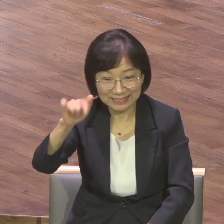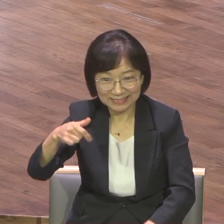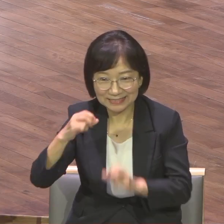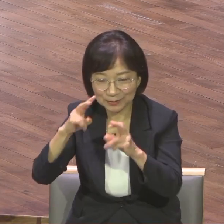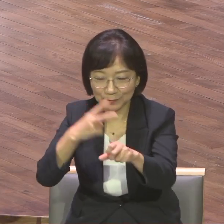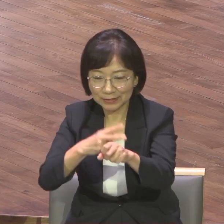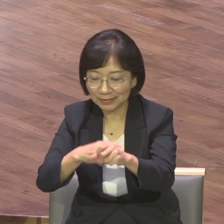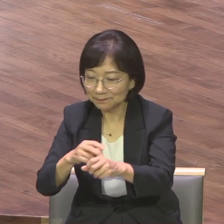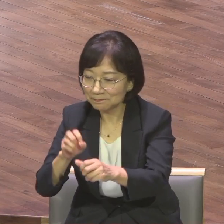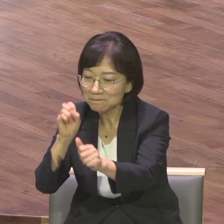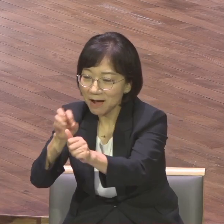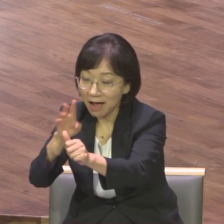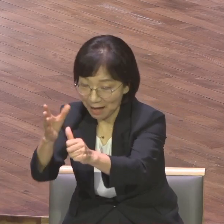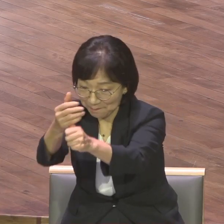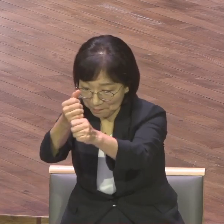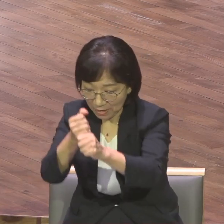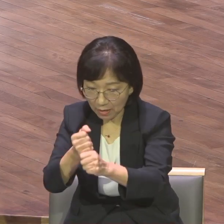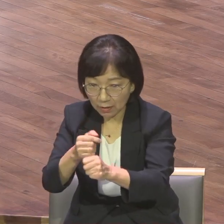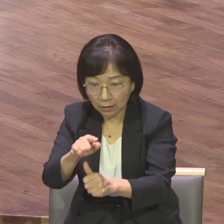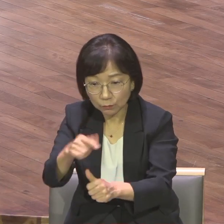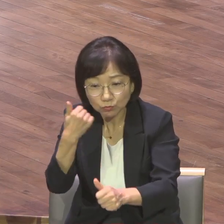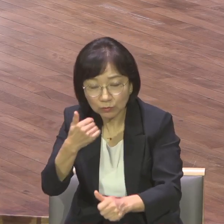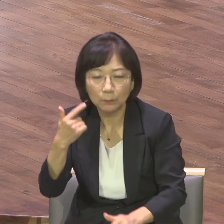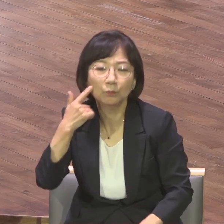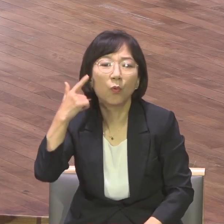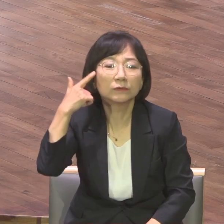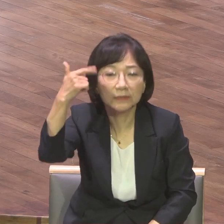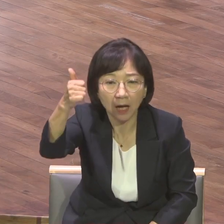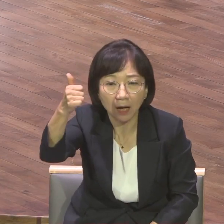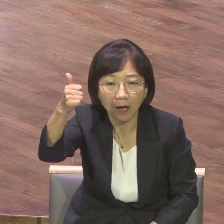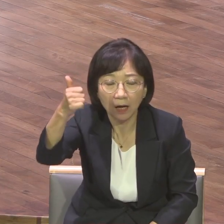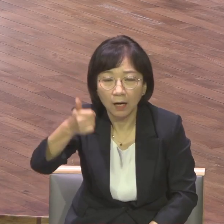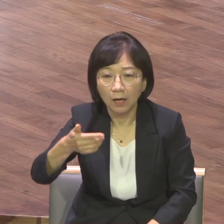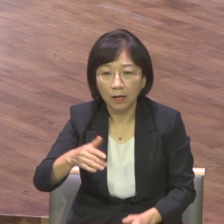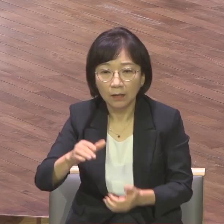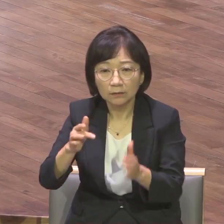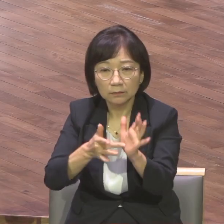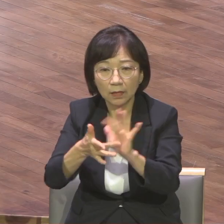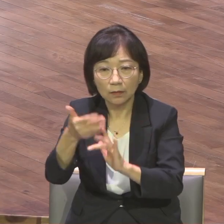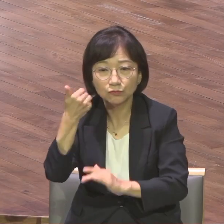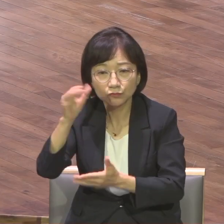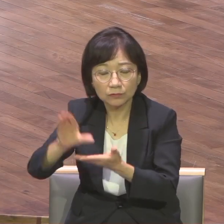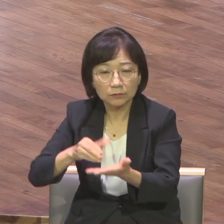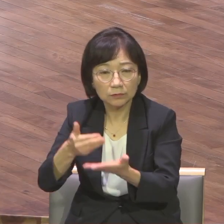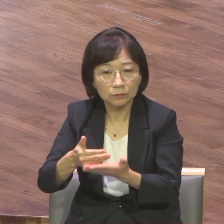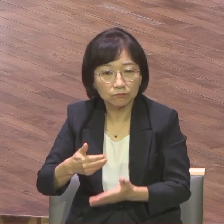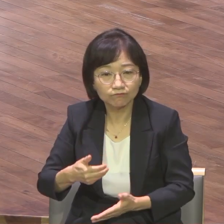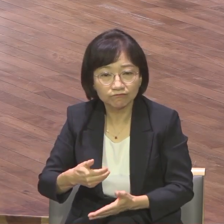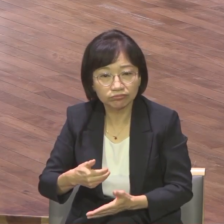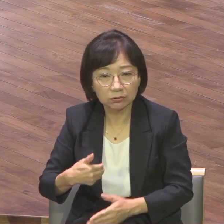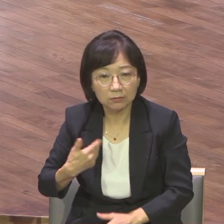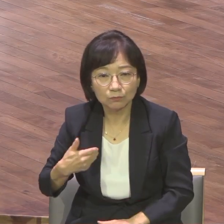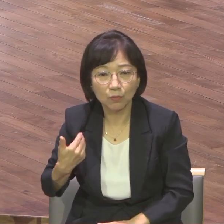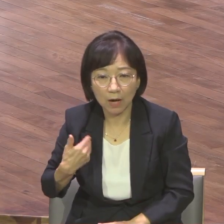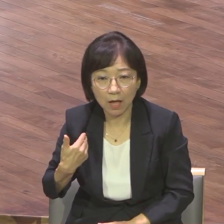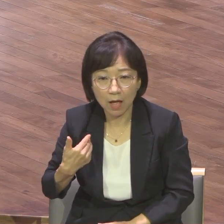예수가 그리스도 몰라요. 목사인데 내가 설명해. 예수가 그리스도다. 그리스도는 이런 문제를 설명해